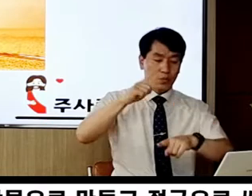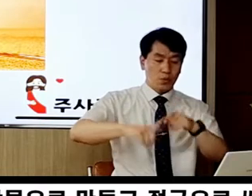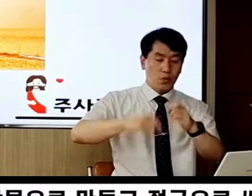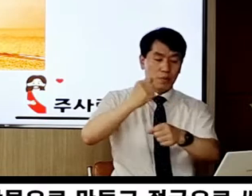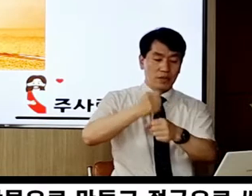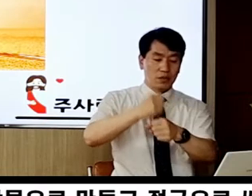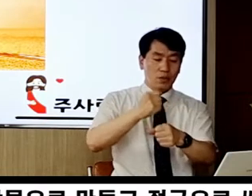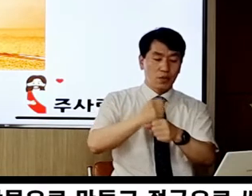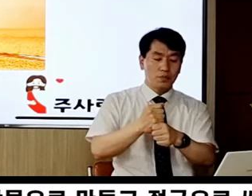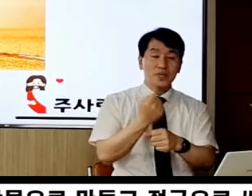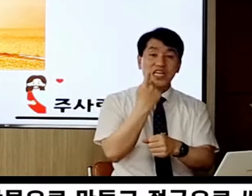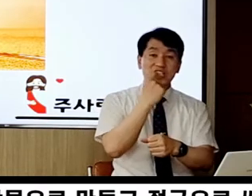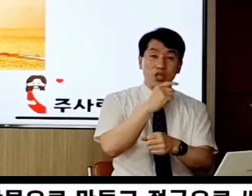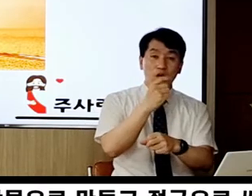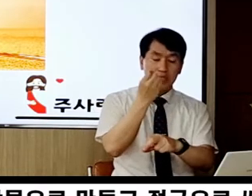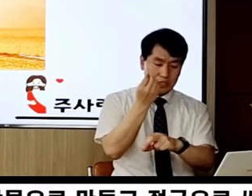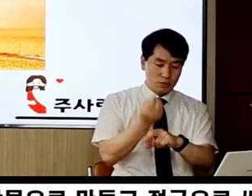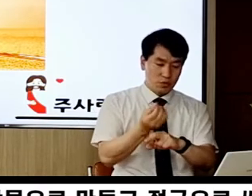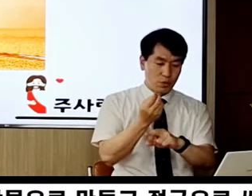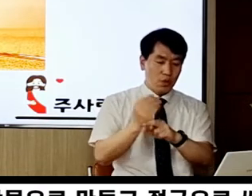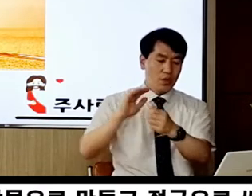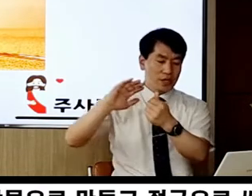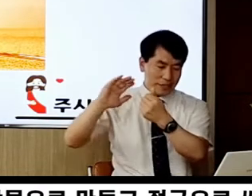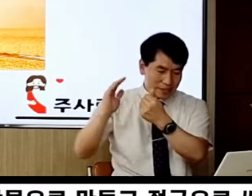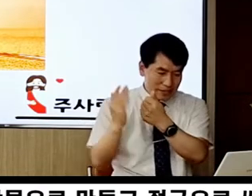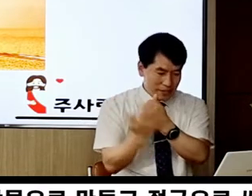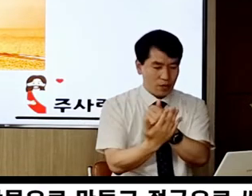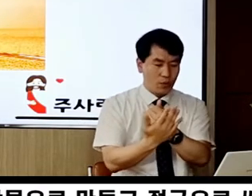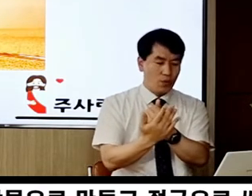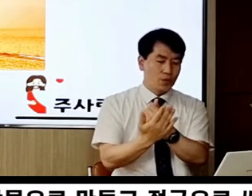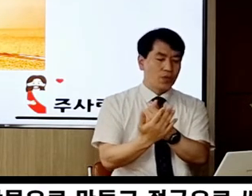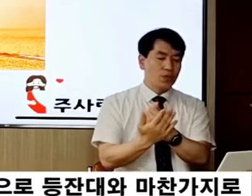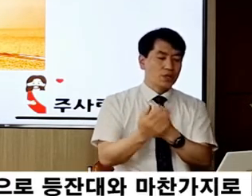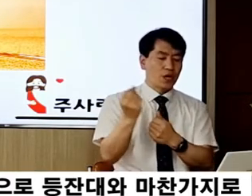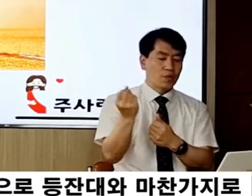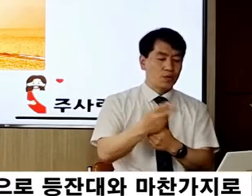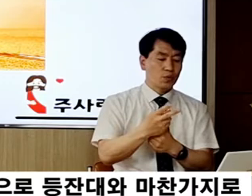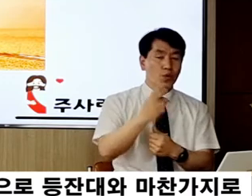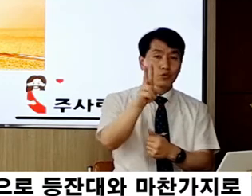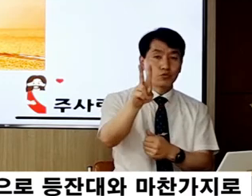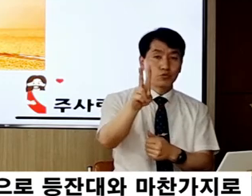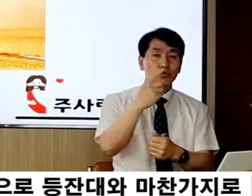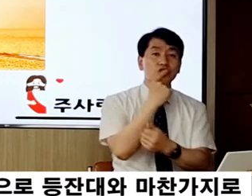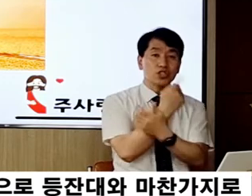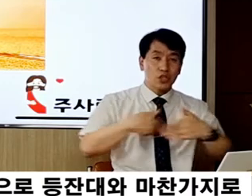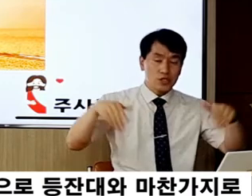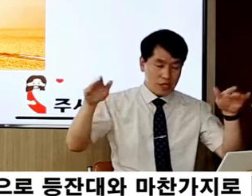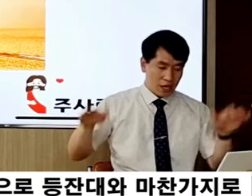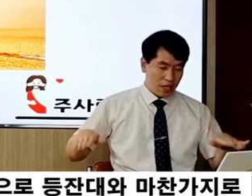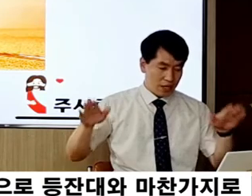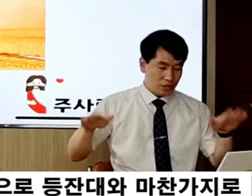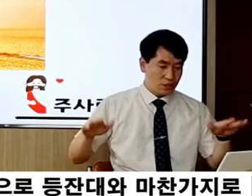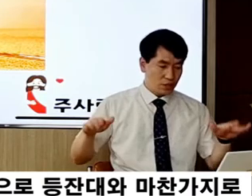조각목으로 만들고 정금으로 싸고, 다음에 또 두